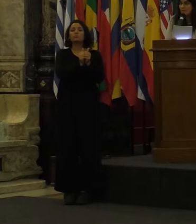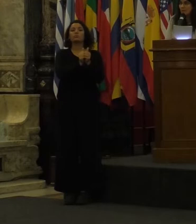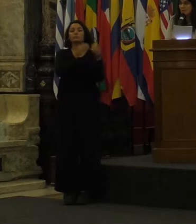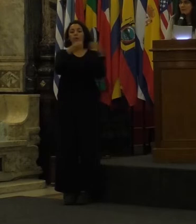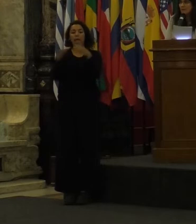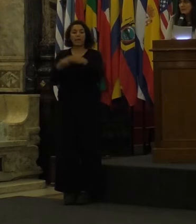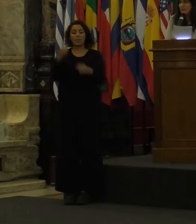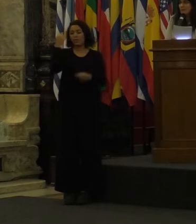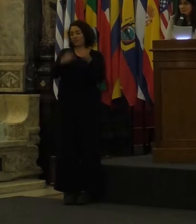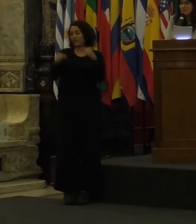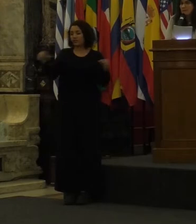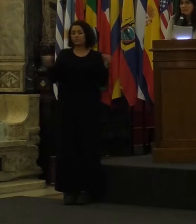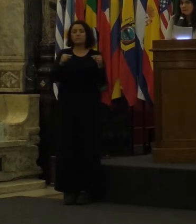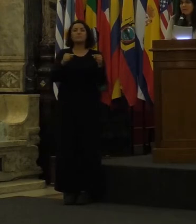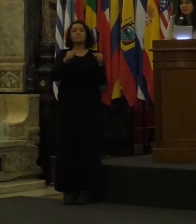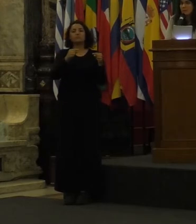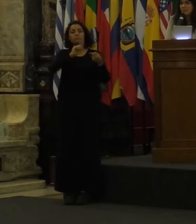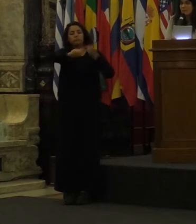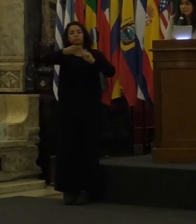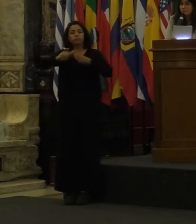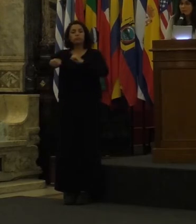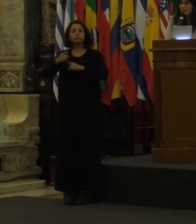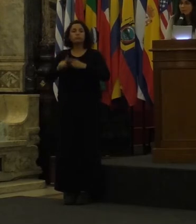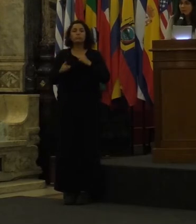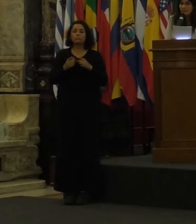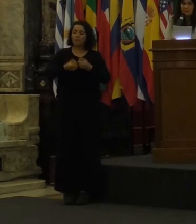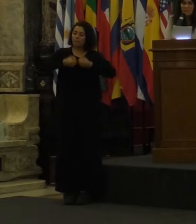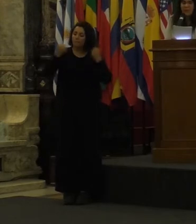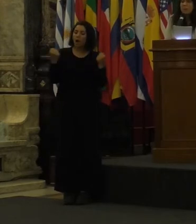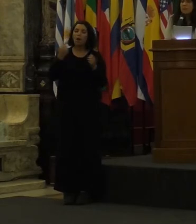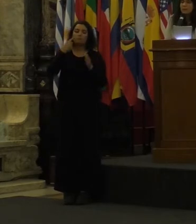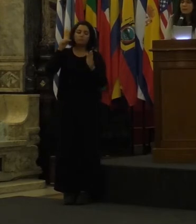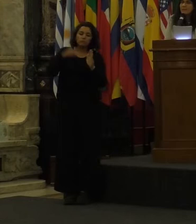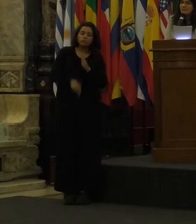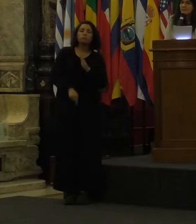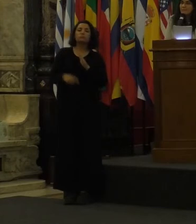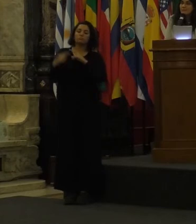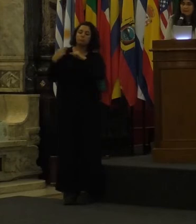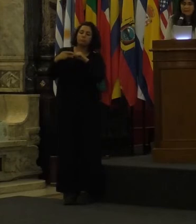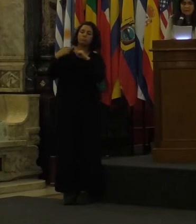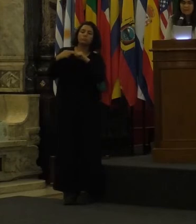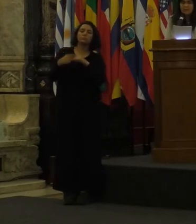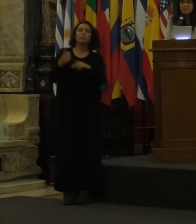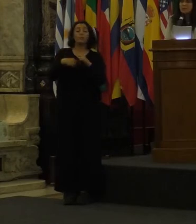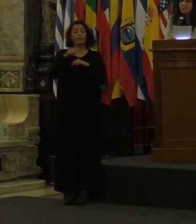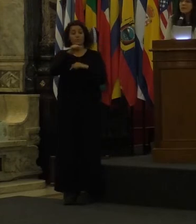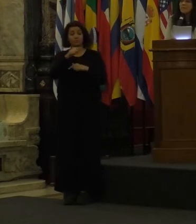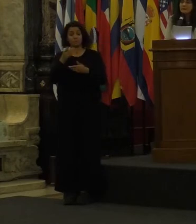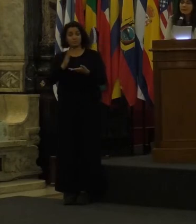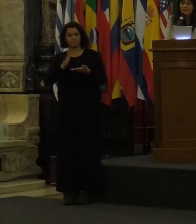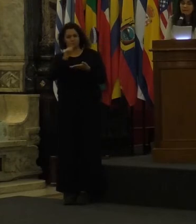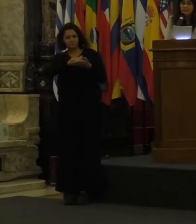intentando articular cada vez más en forma profunda y sostenida. Pero Mercedes Minicelli es una